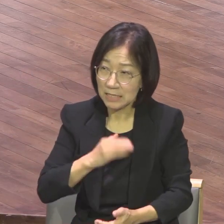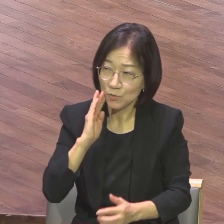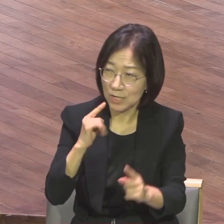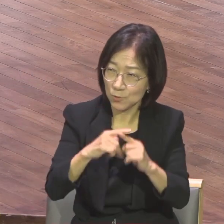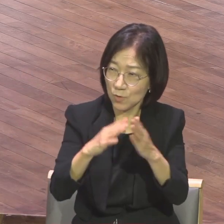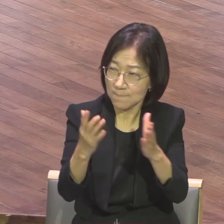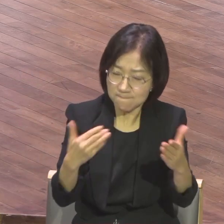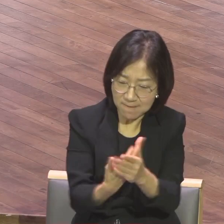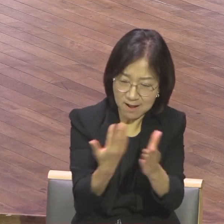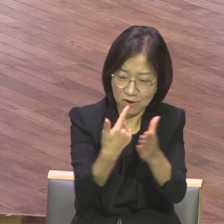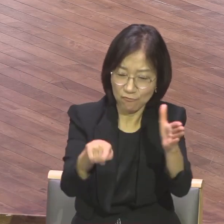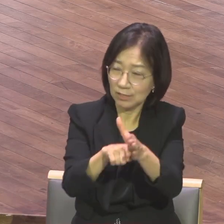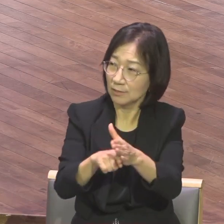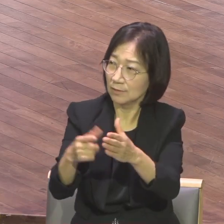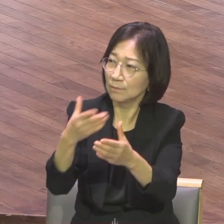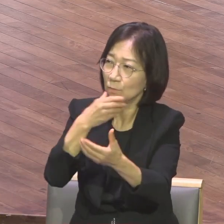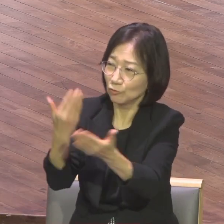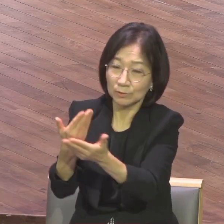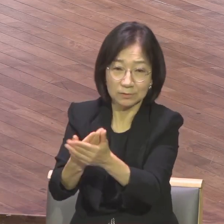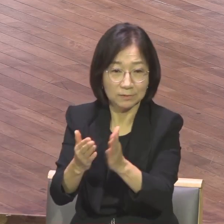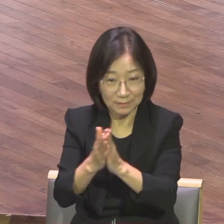부으시켜 주옵소서.